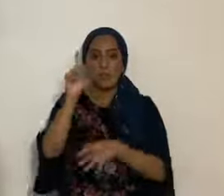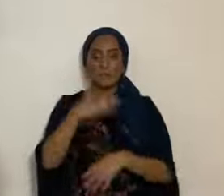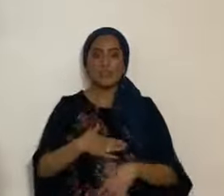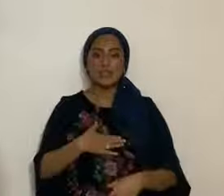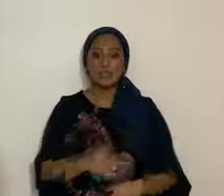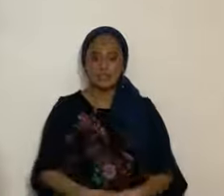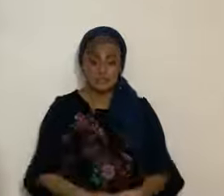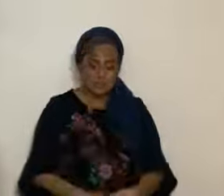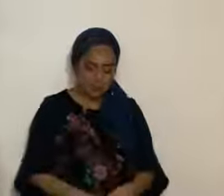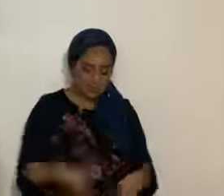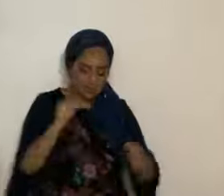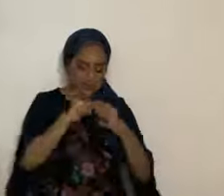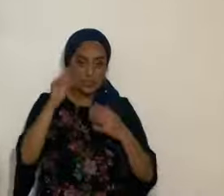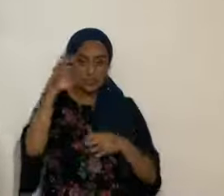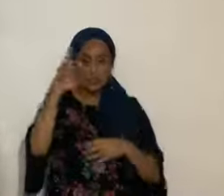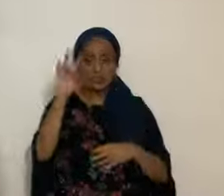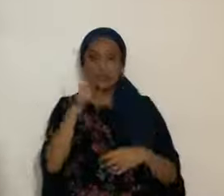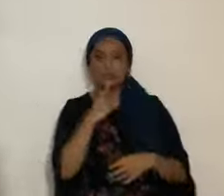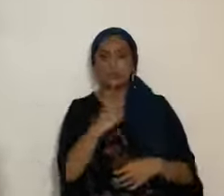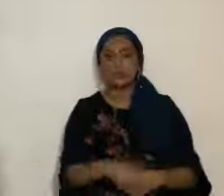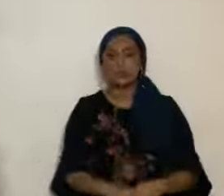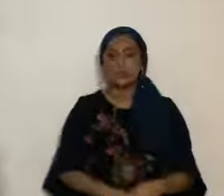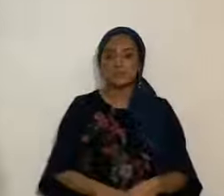el verso 16 dice de la siguiente manera: